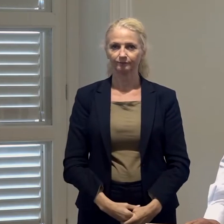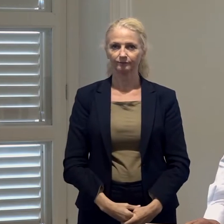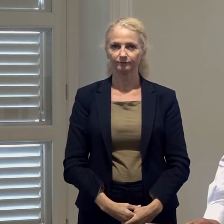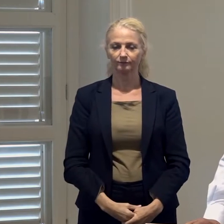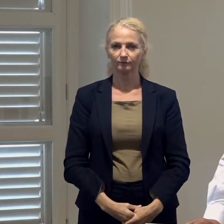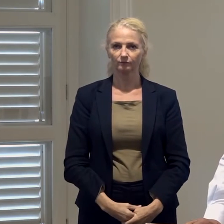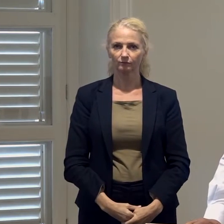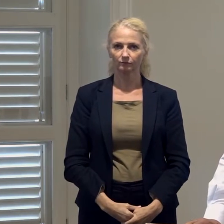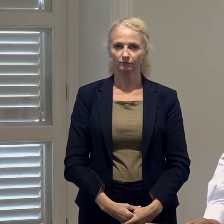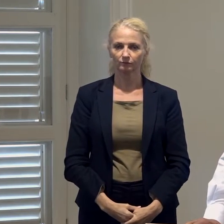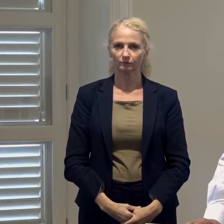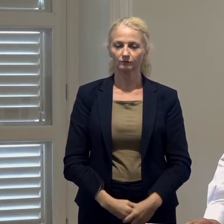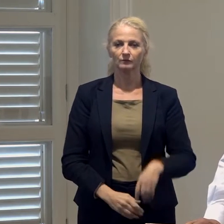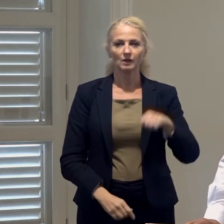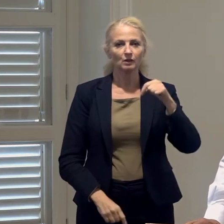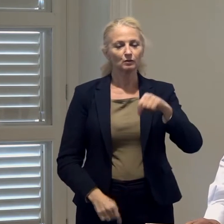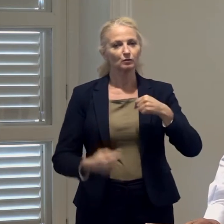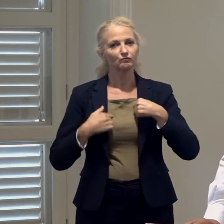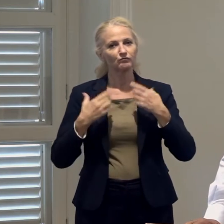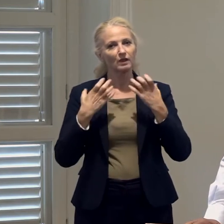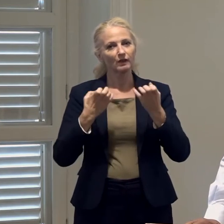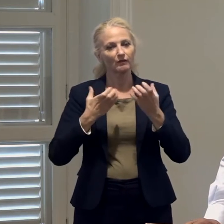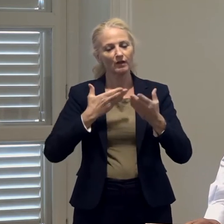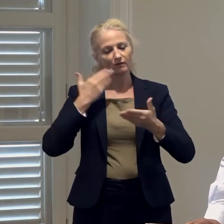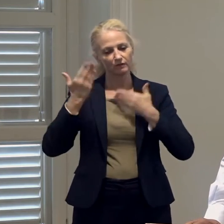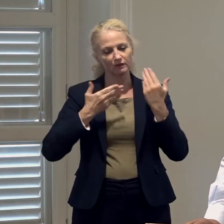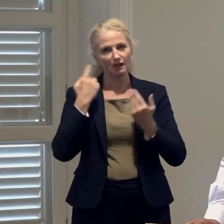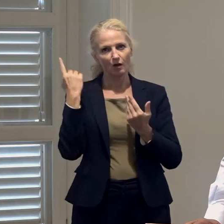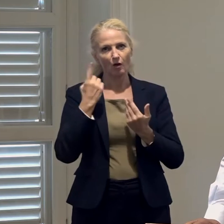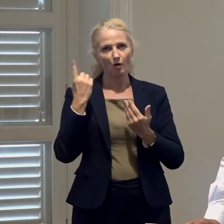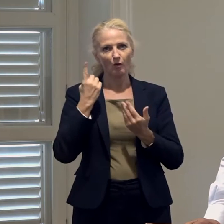Ik wil nu even stilstaan bij de openbare orde.